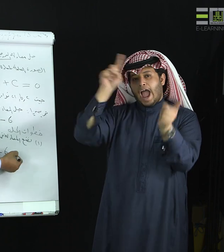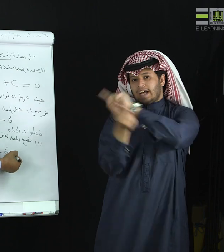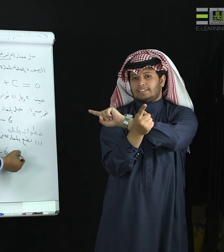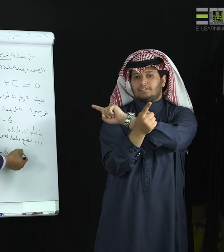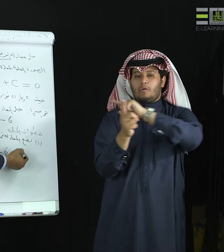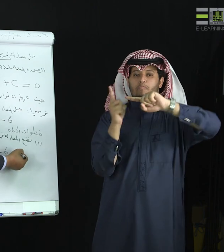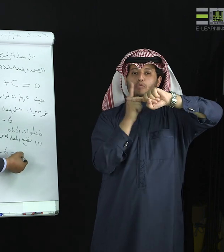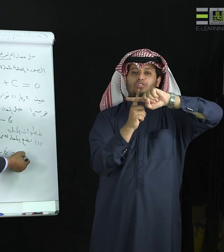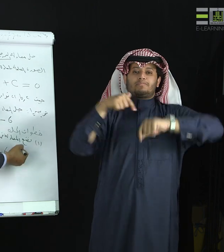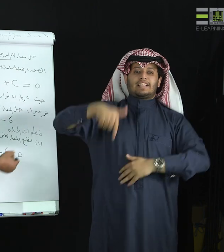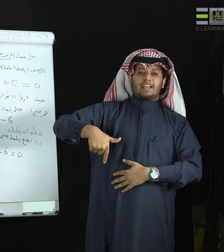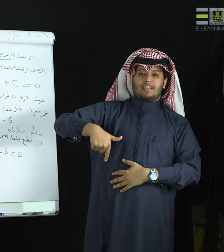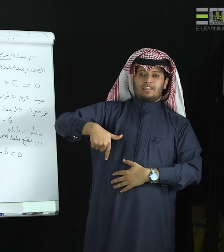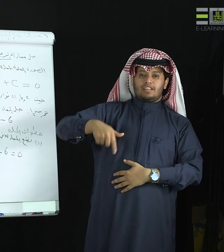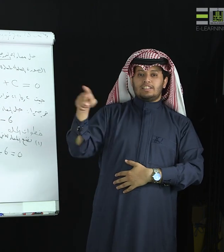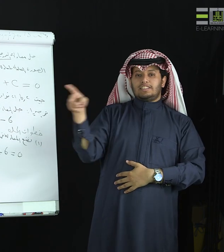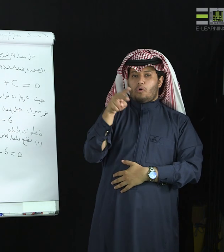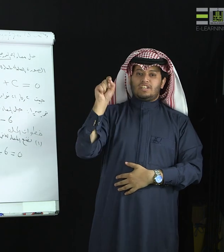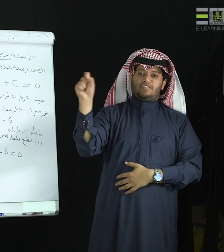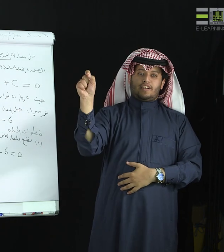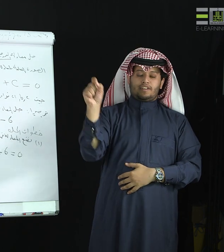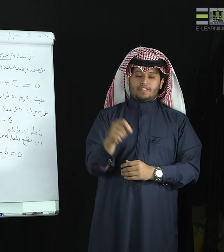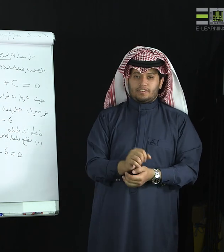6 هيساوي 0.